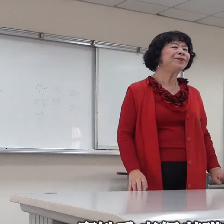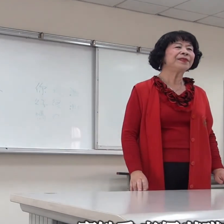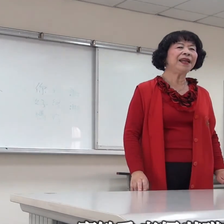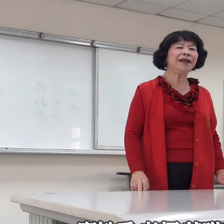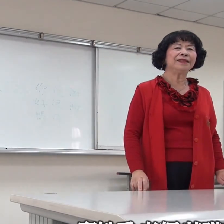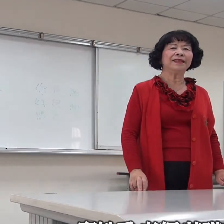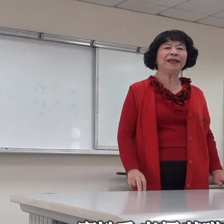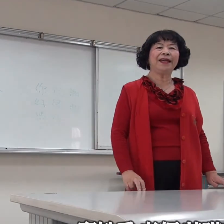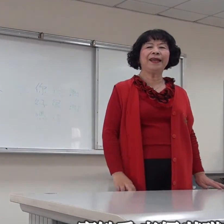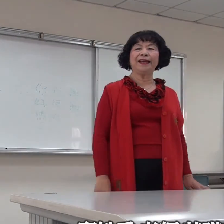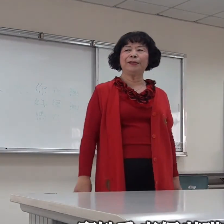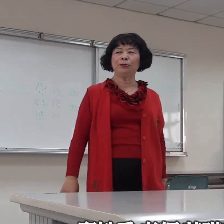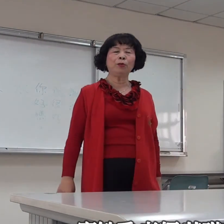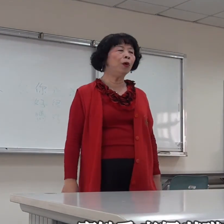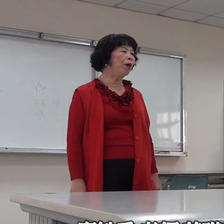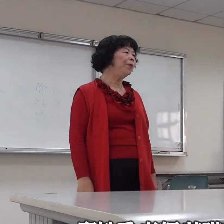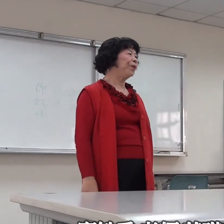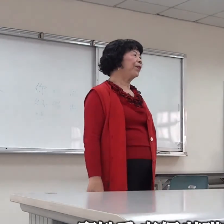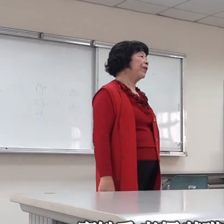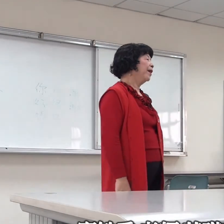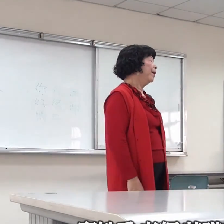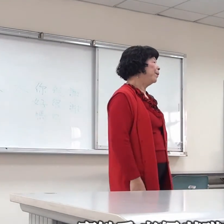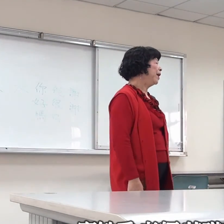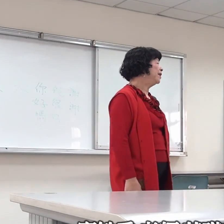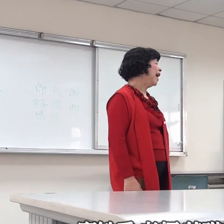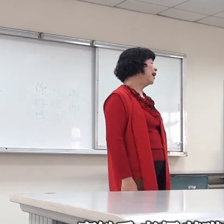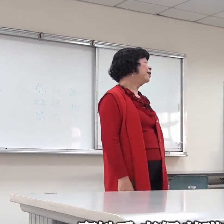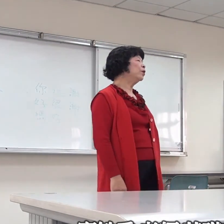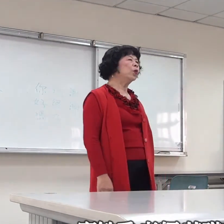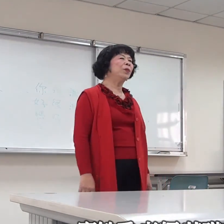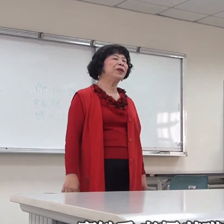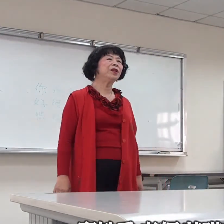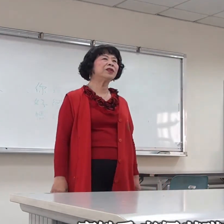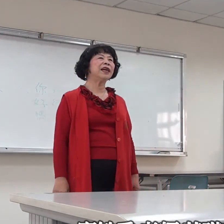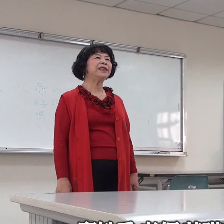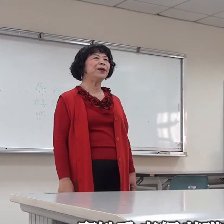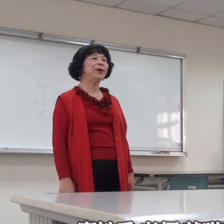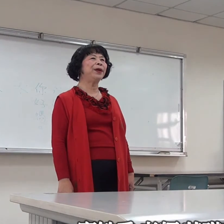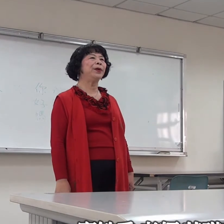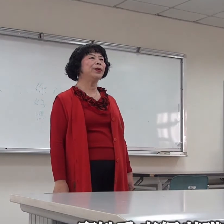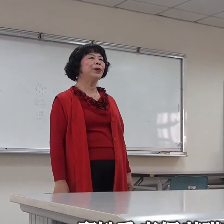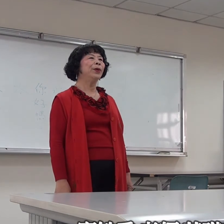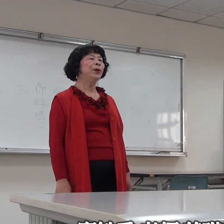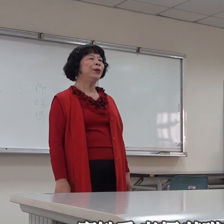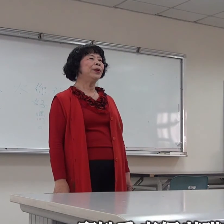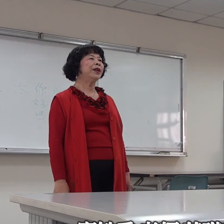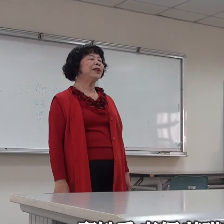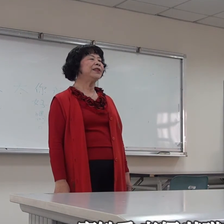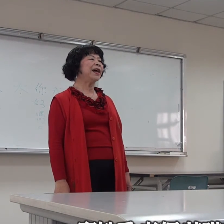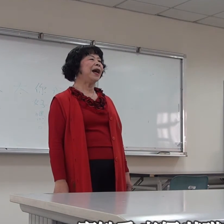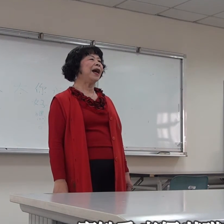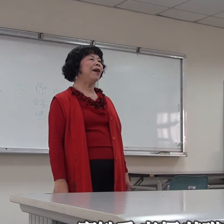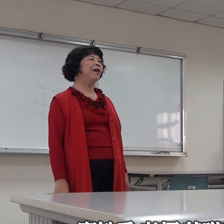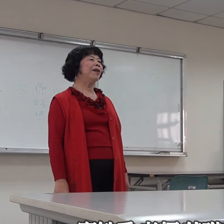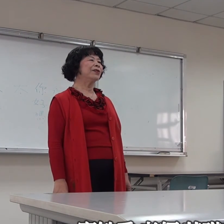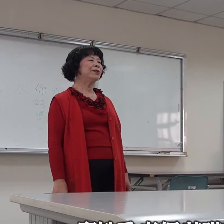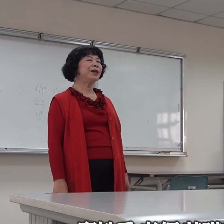好，那如果平常我们都常常会问人家啊，说你